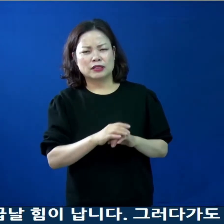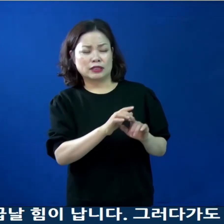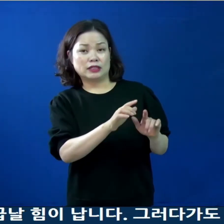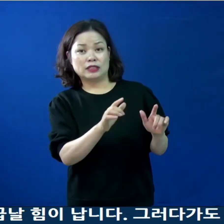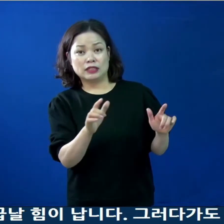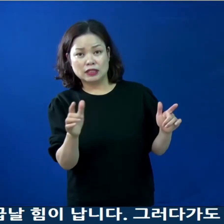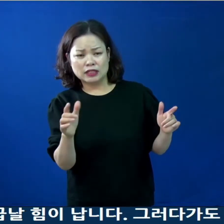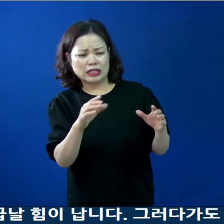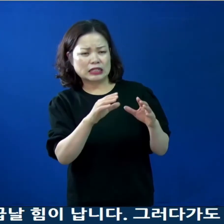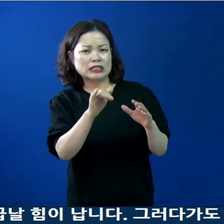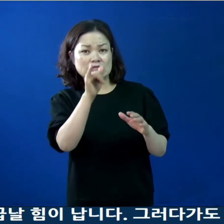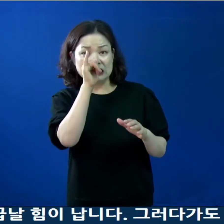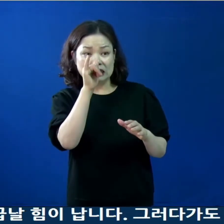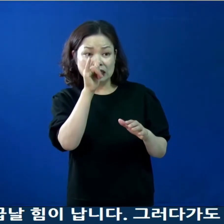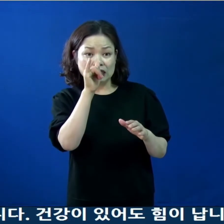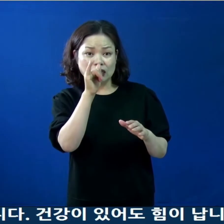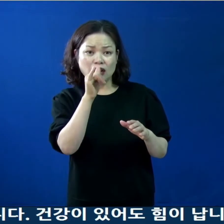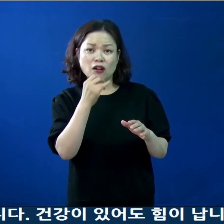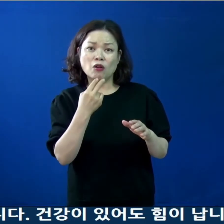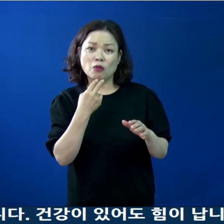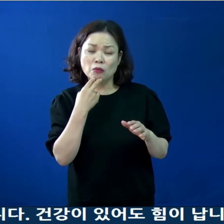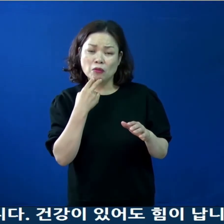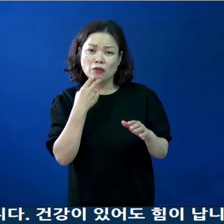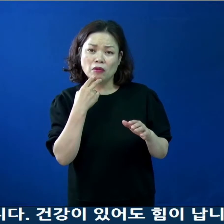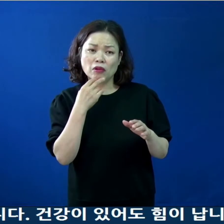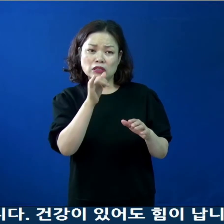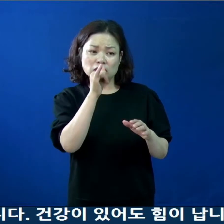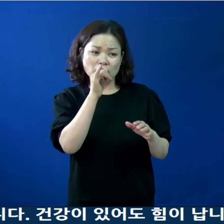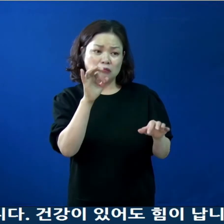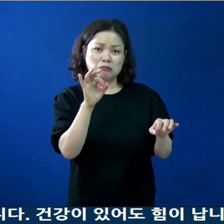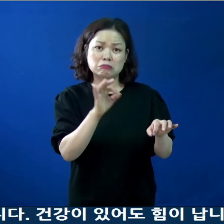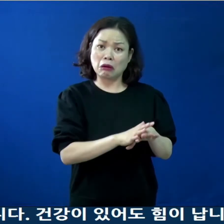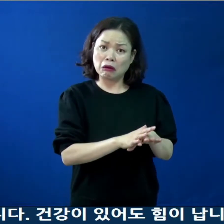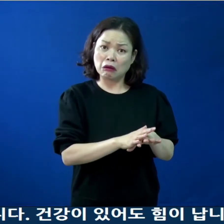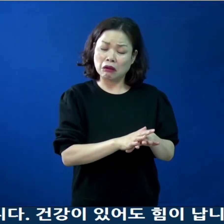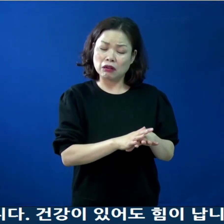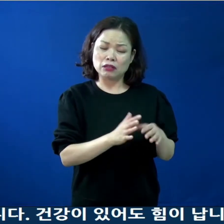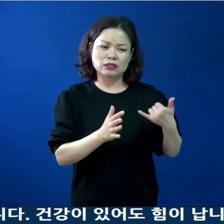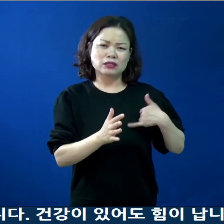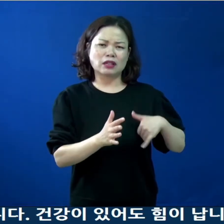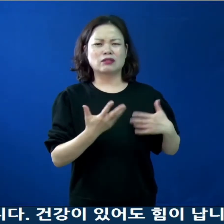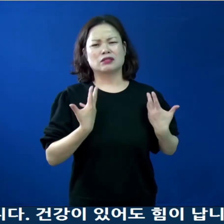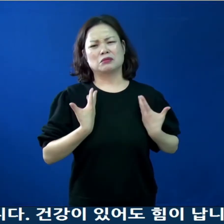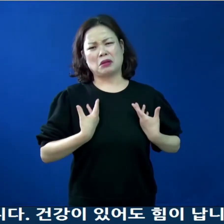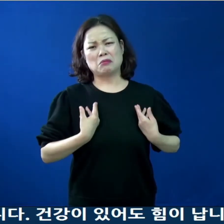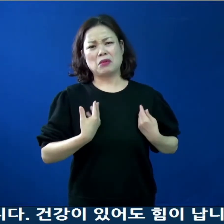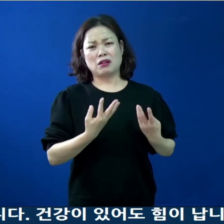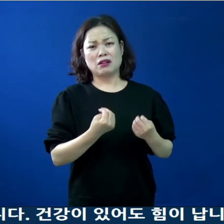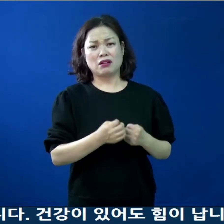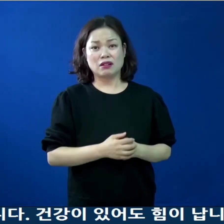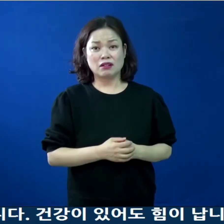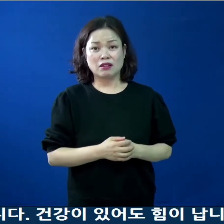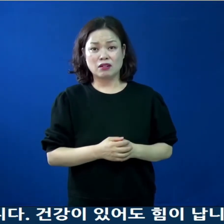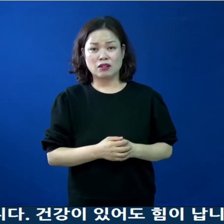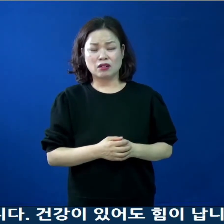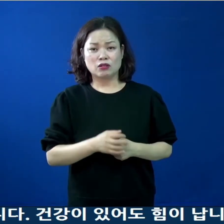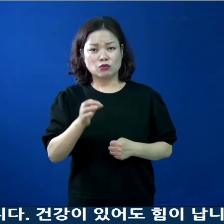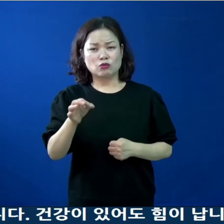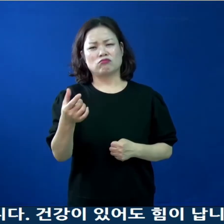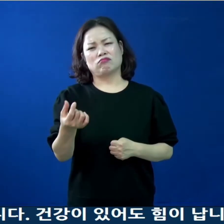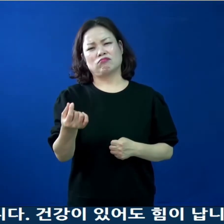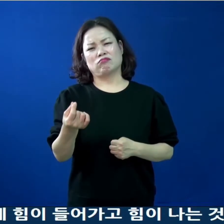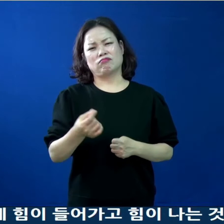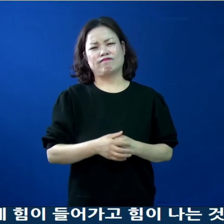것들은 있다가도 없고 없다가도 있는 것이죠. 자녀도 실망시킬 때가 얼마나 많습니까? 그리고 이 돈도